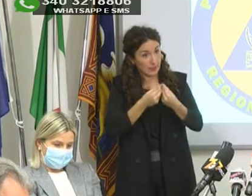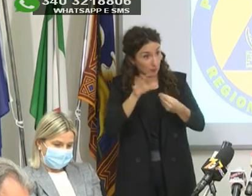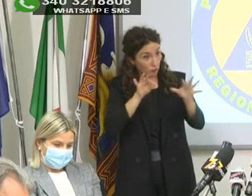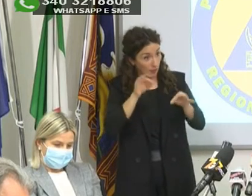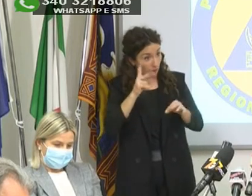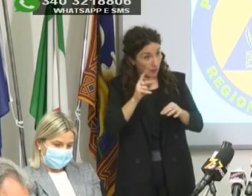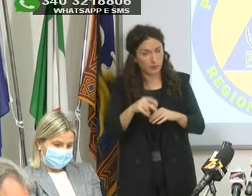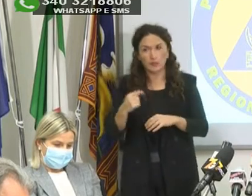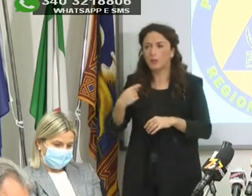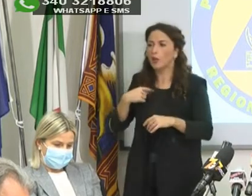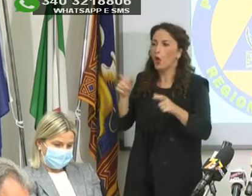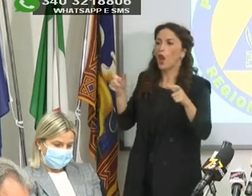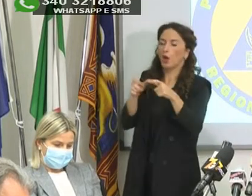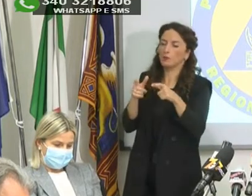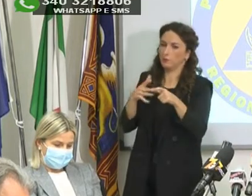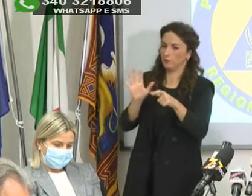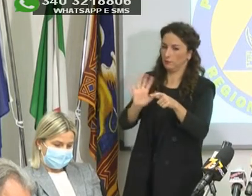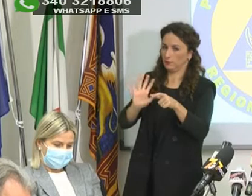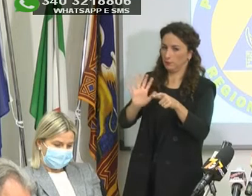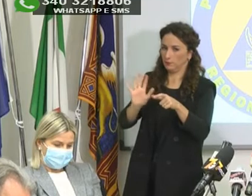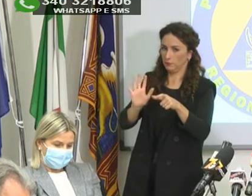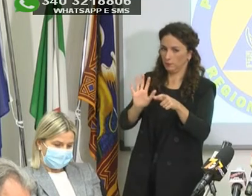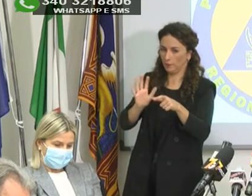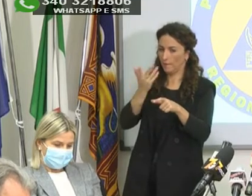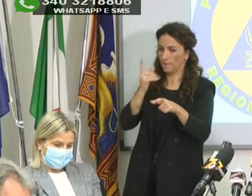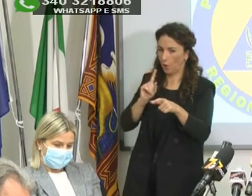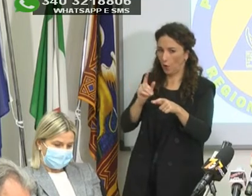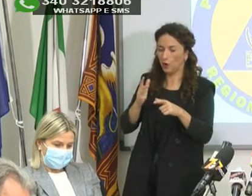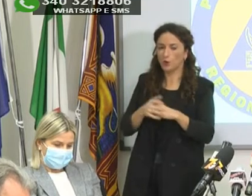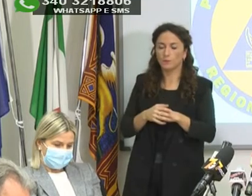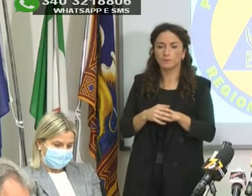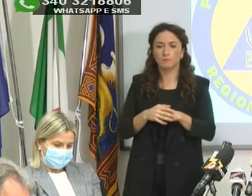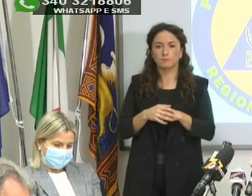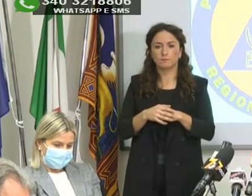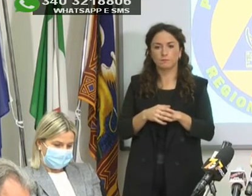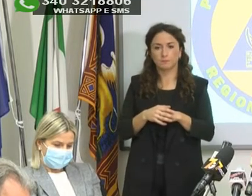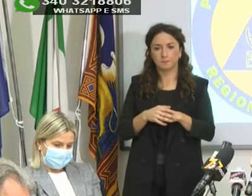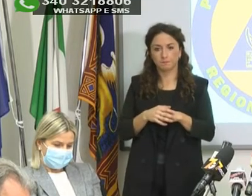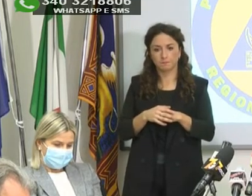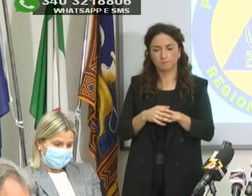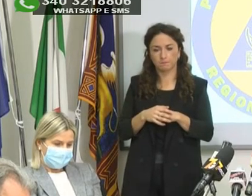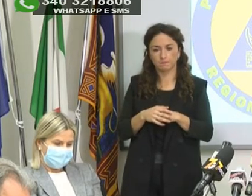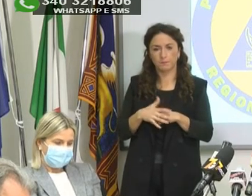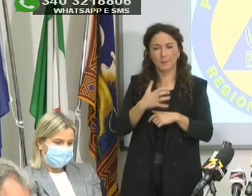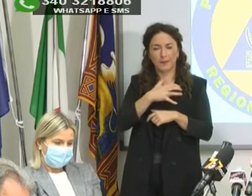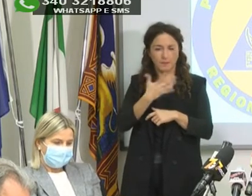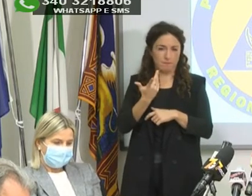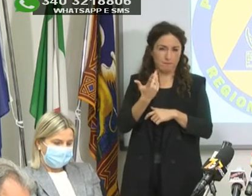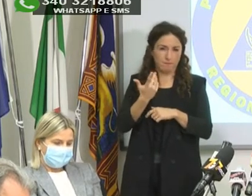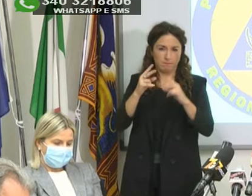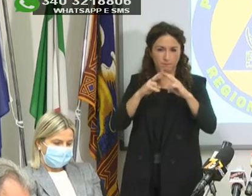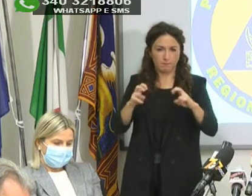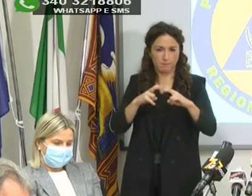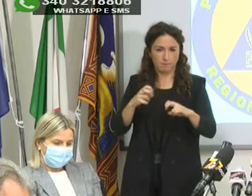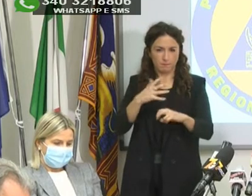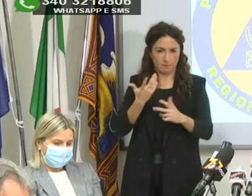non sono uno che tifa per i lockdown, vi ho anche già detto che la letteratura comunque dice che lo slogan